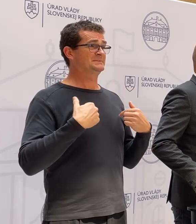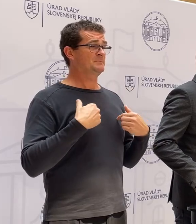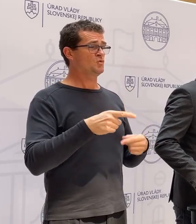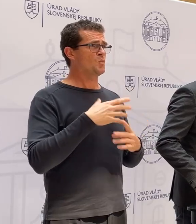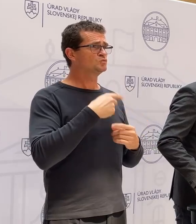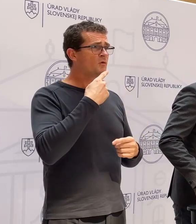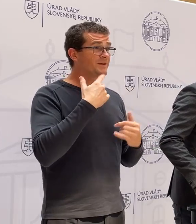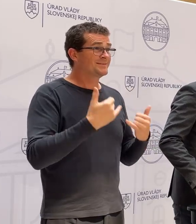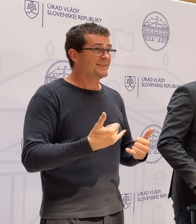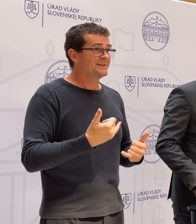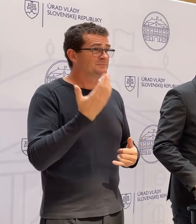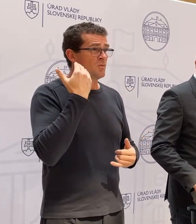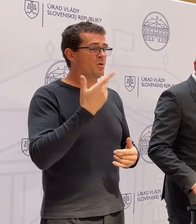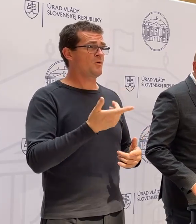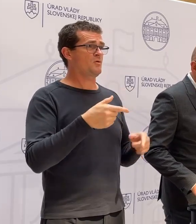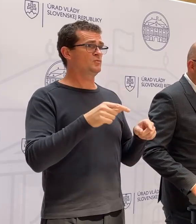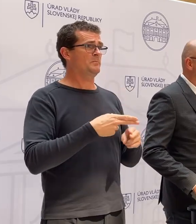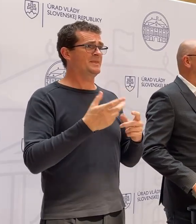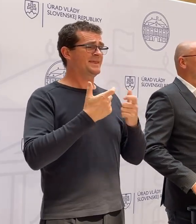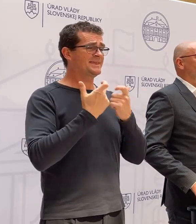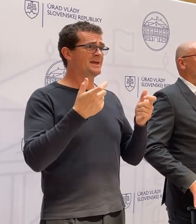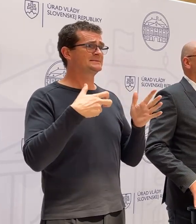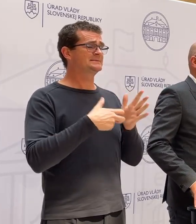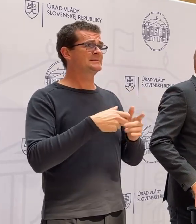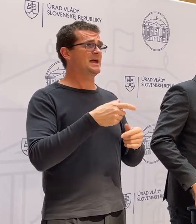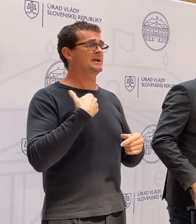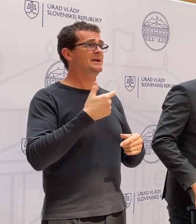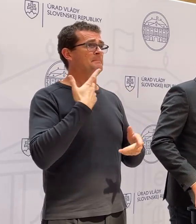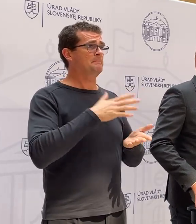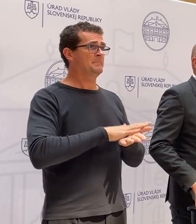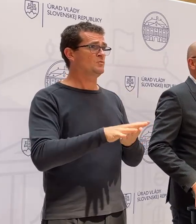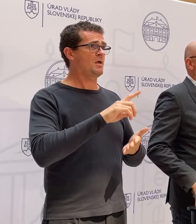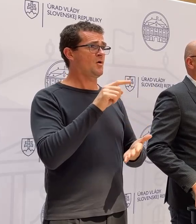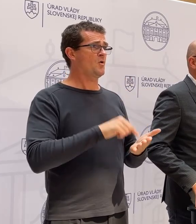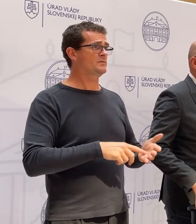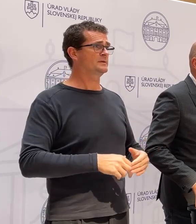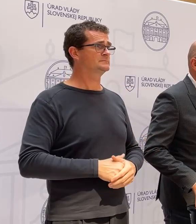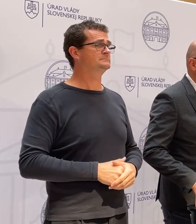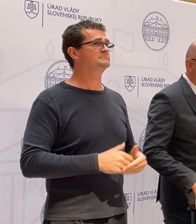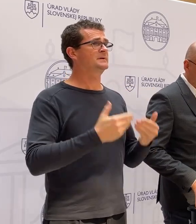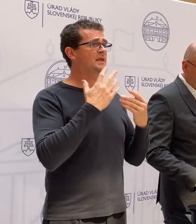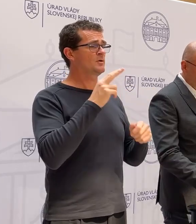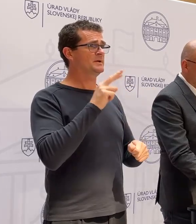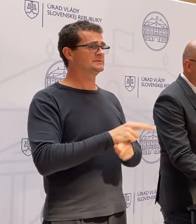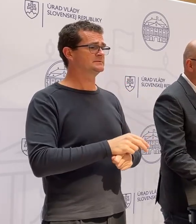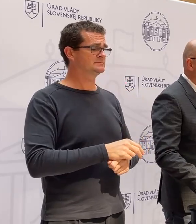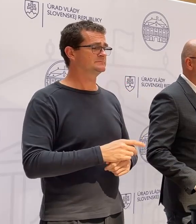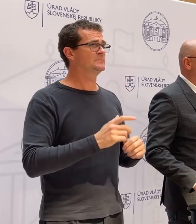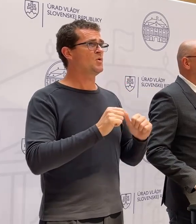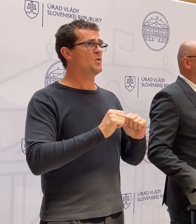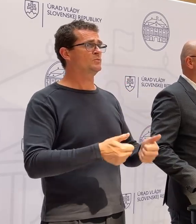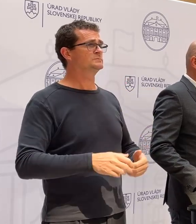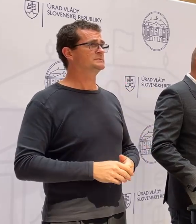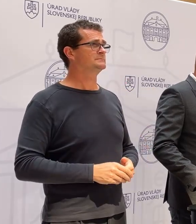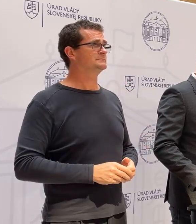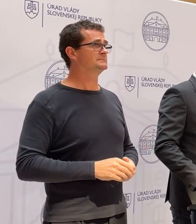toto som už hovoril dnes, a to je úplne jasný znak toho, že vám sa minuli otázky. Ja vám veľmi pekne ďakujem za pozornosť. Pán minister, aby som